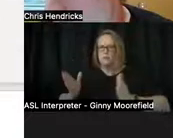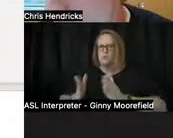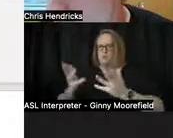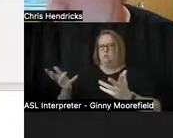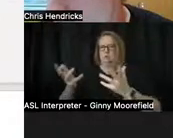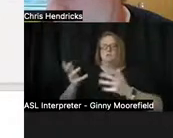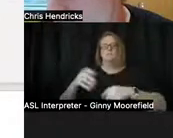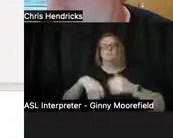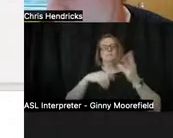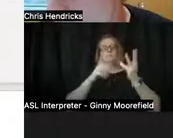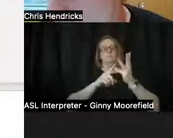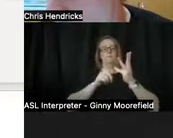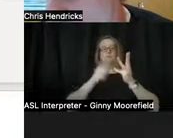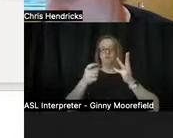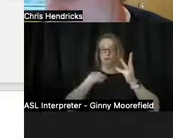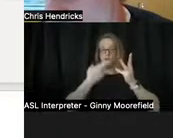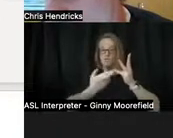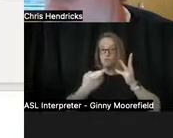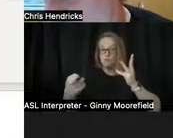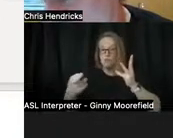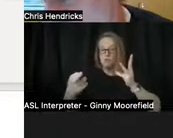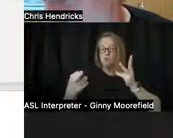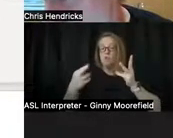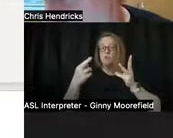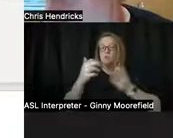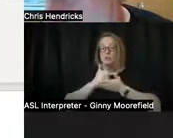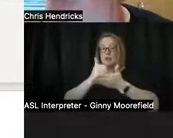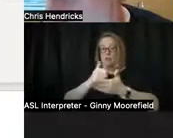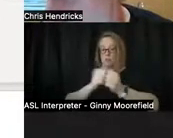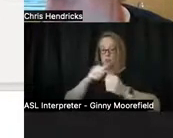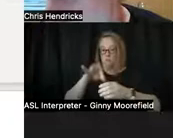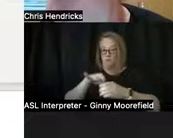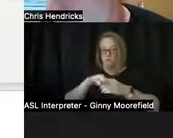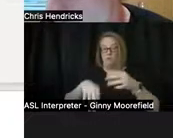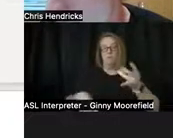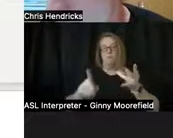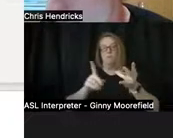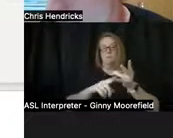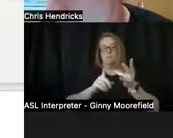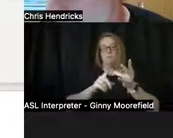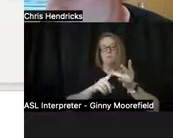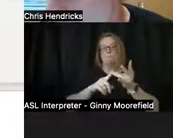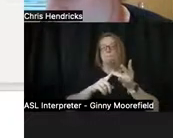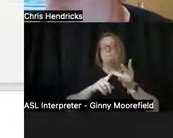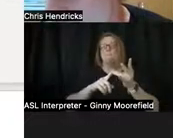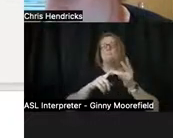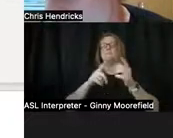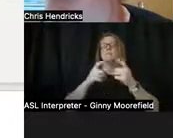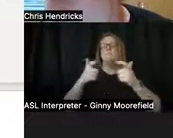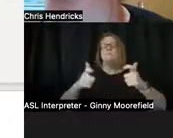también tiene algún recurso que pueda compartir para ayudar a otras personas a que puedan votar